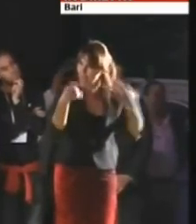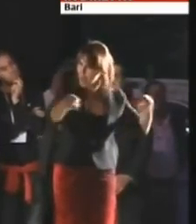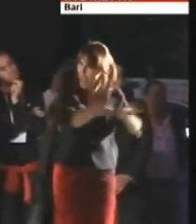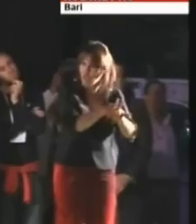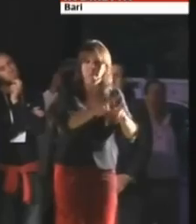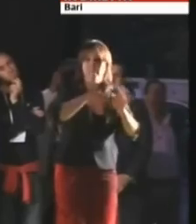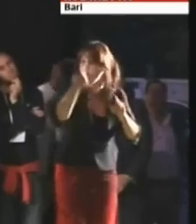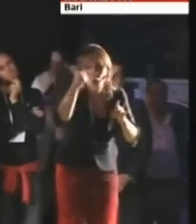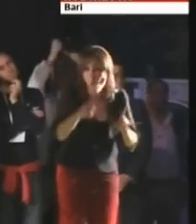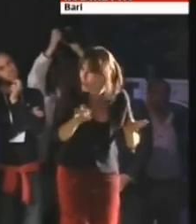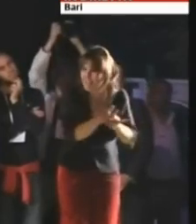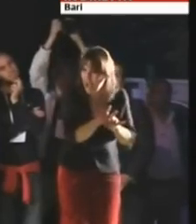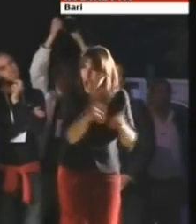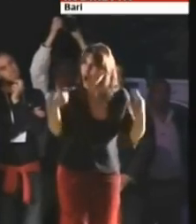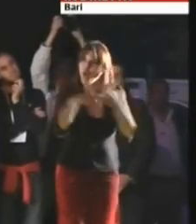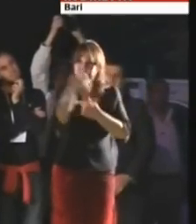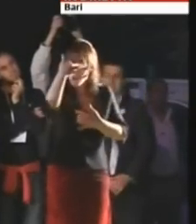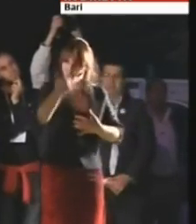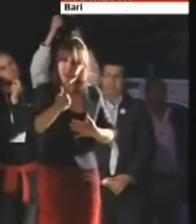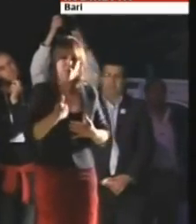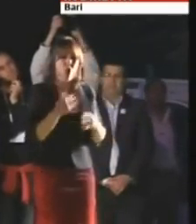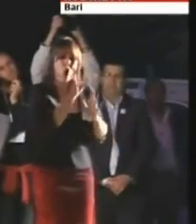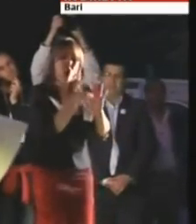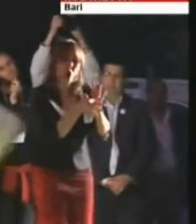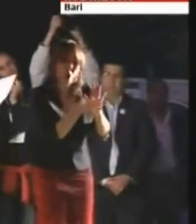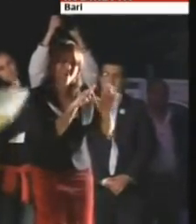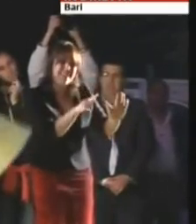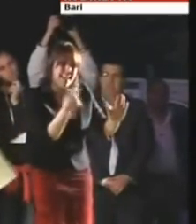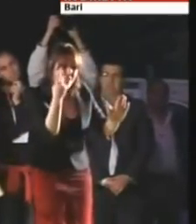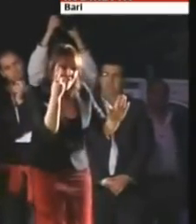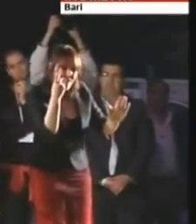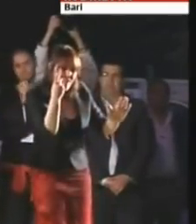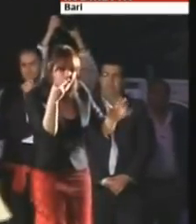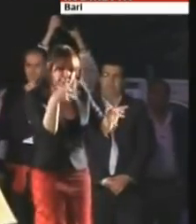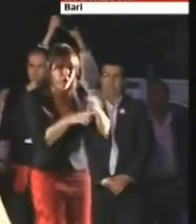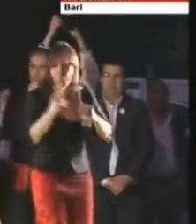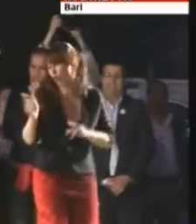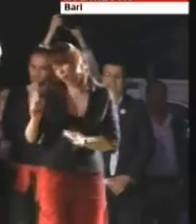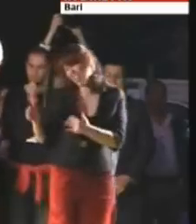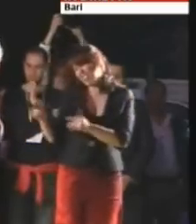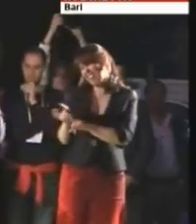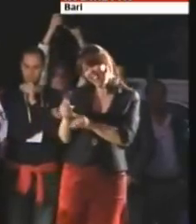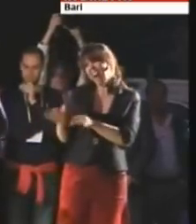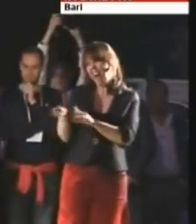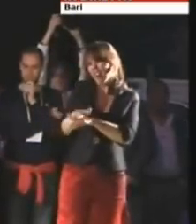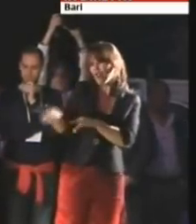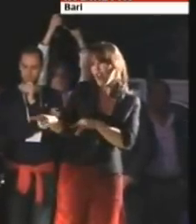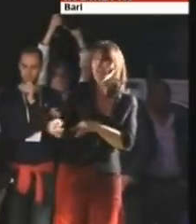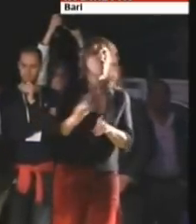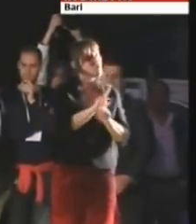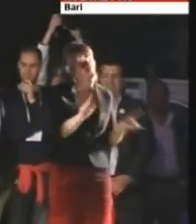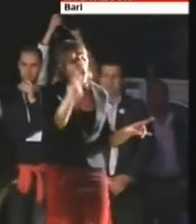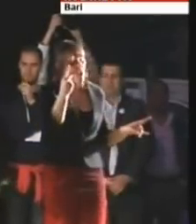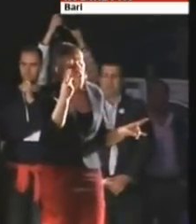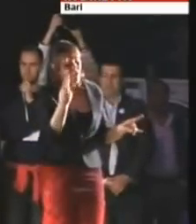fa? Andiamo a vedere il comma 7. E quelli dicono, ma no, lascia stare, dai. No. E